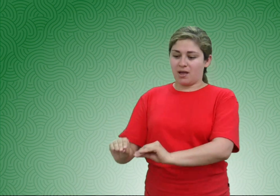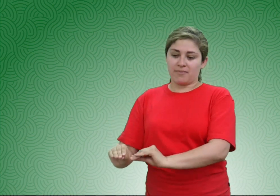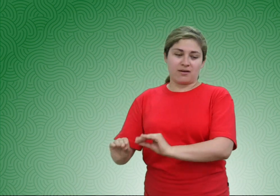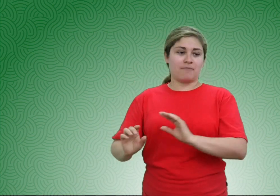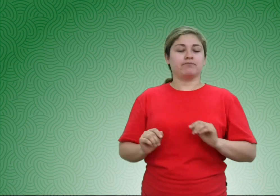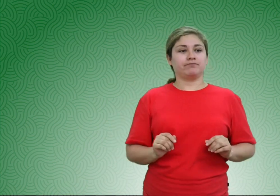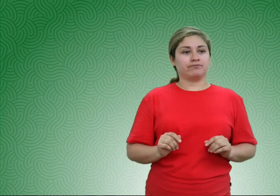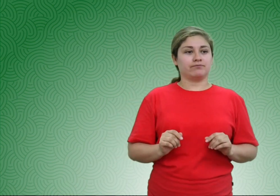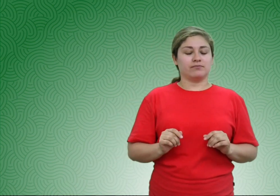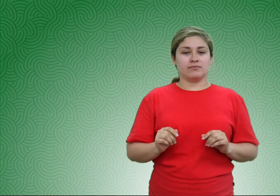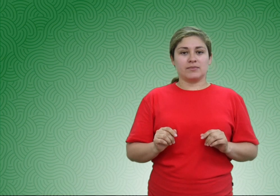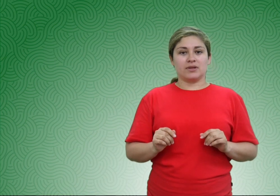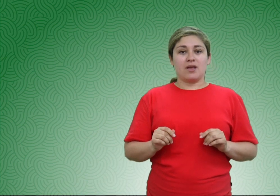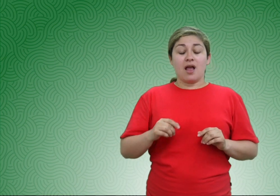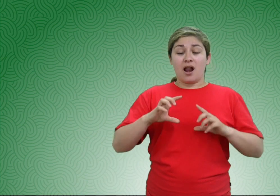vamos a poder apagar el fuego.